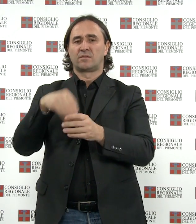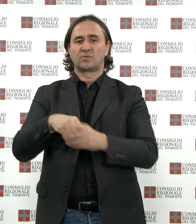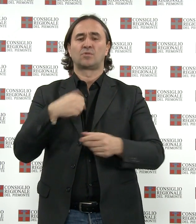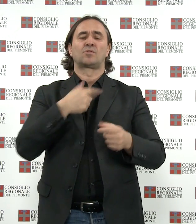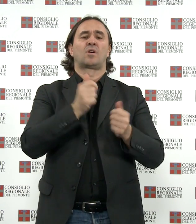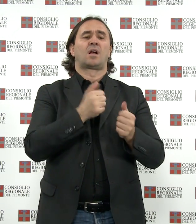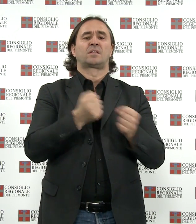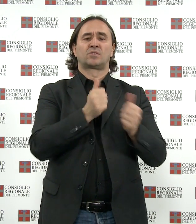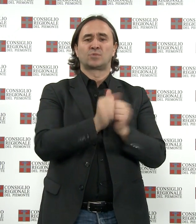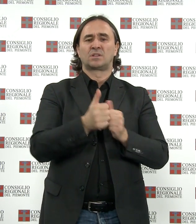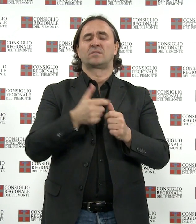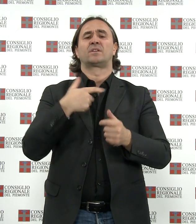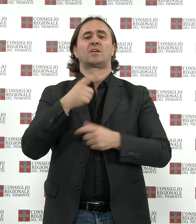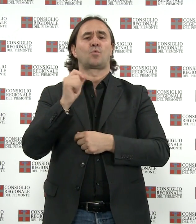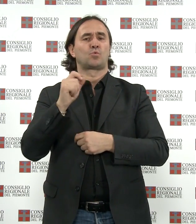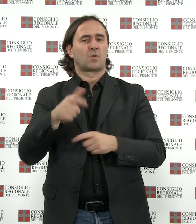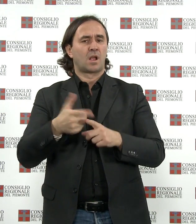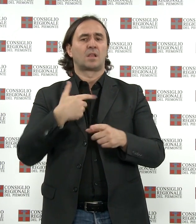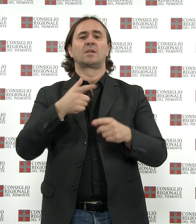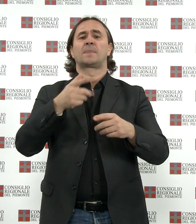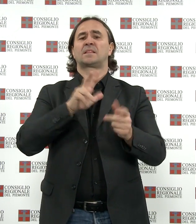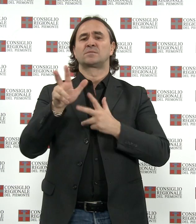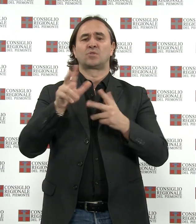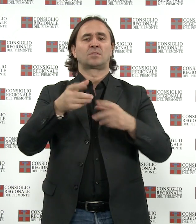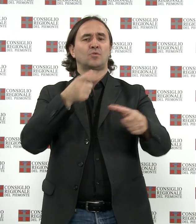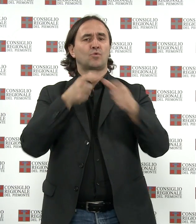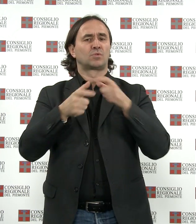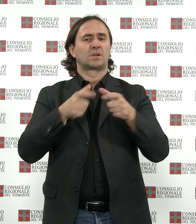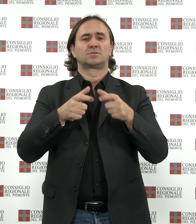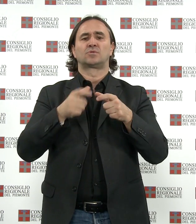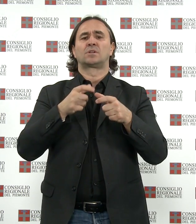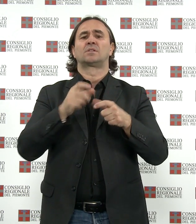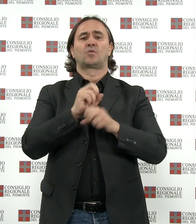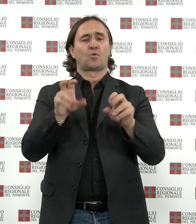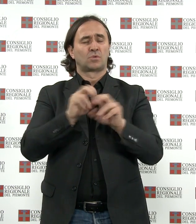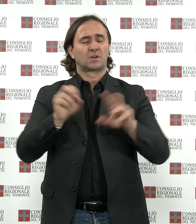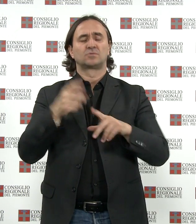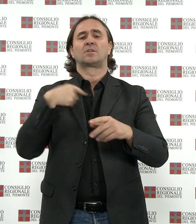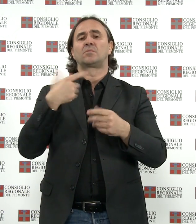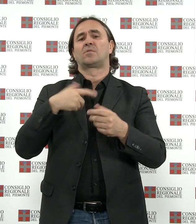ricreative e culturali, i trasporti, la comunicazione e la formazione del personale regionale.